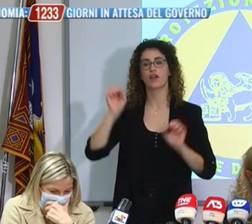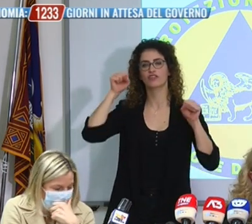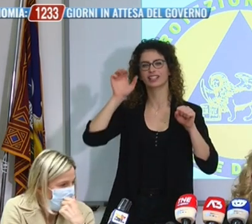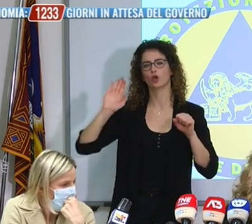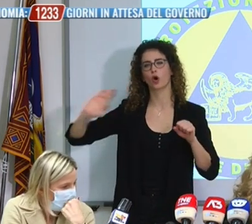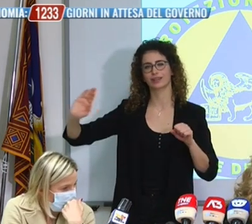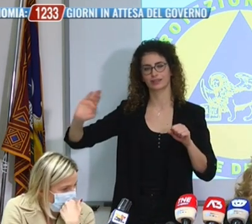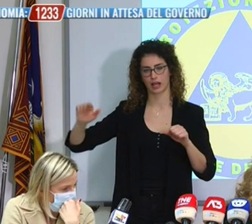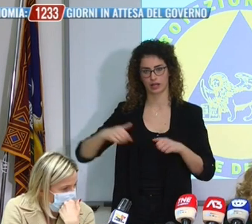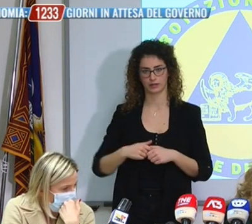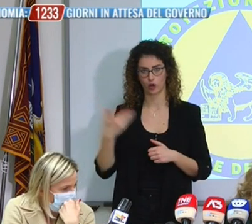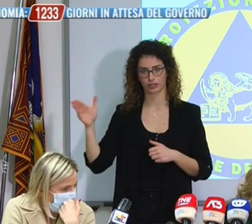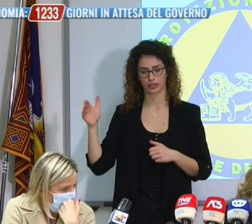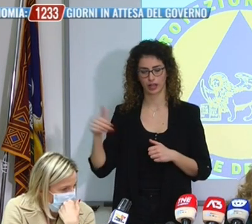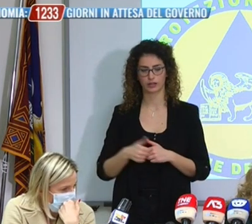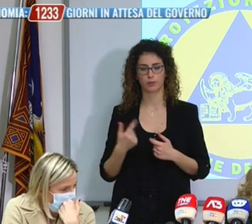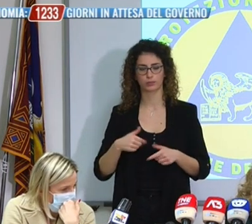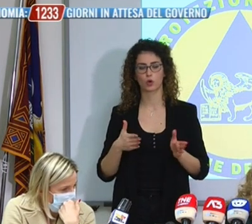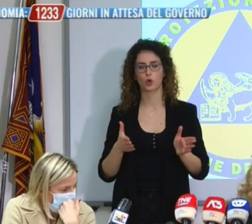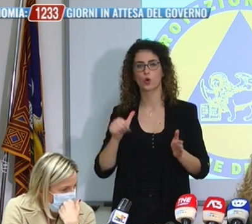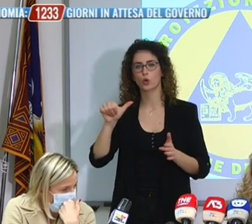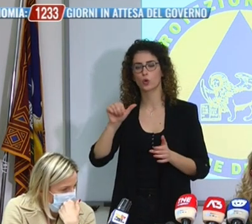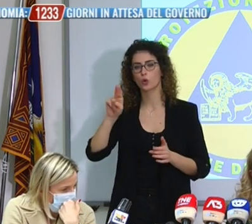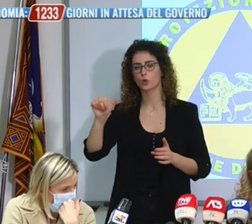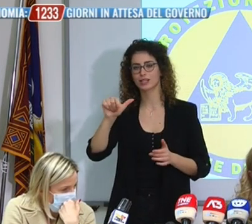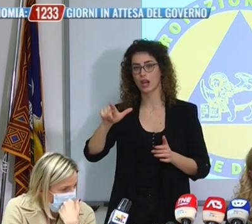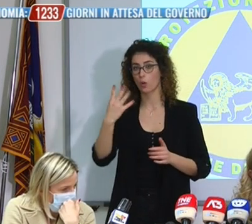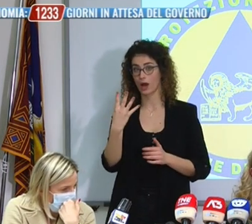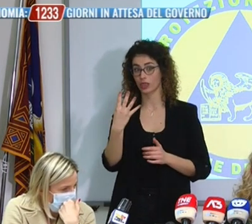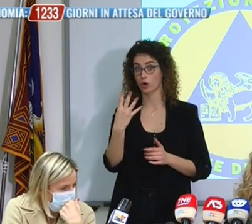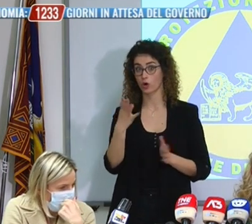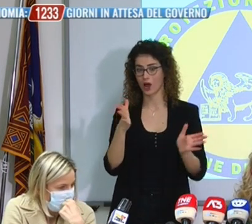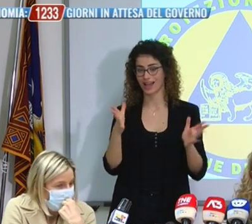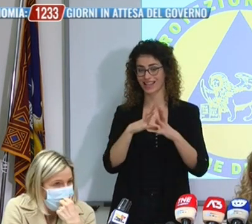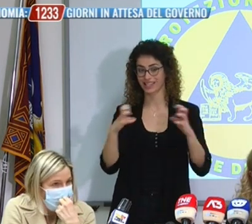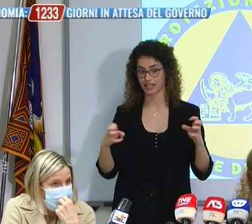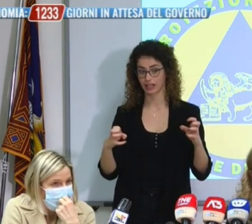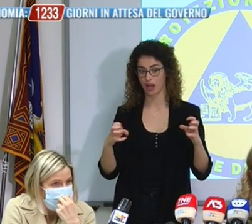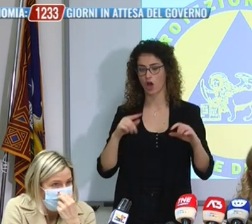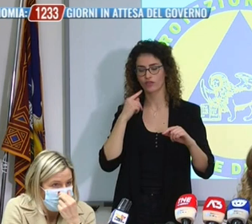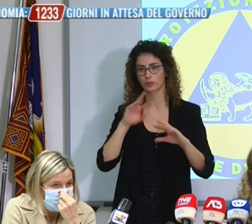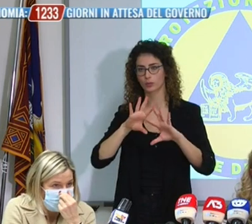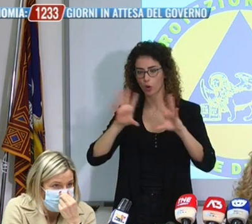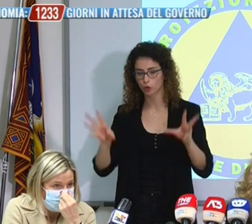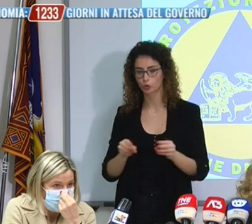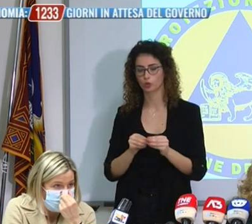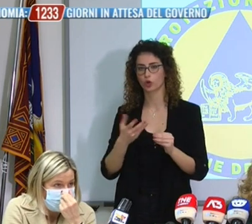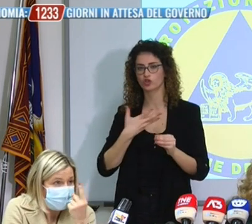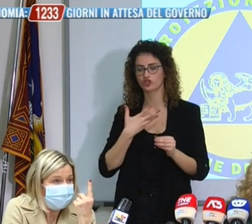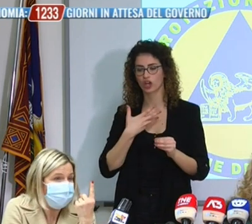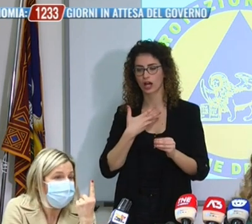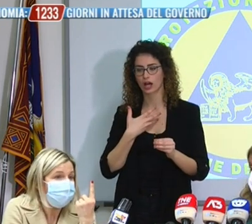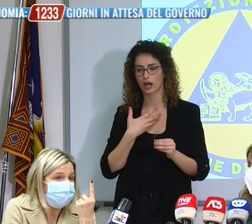per quanto riguarda l'URSS, l'azienda URSS 4, abbiamo visto che è tutta l'azienda che presenta